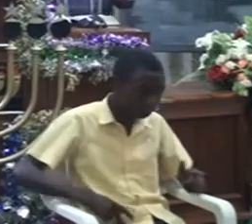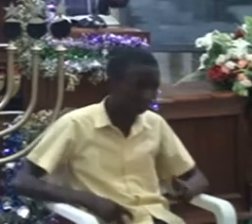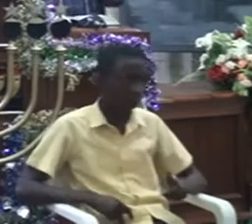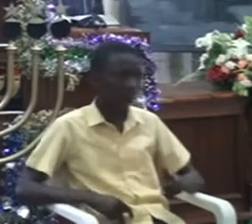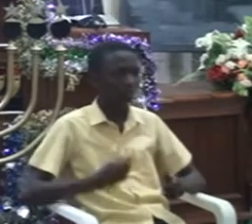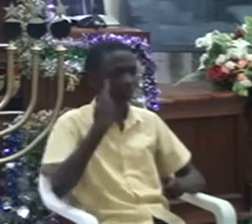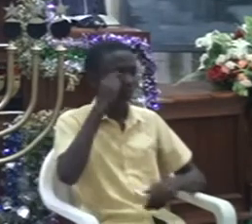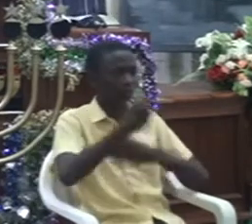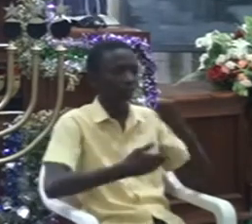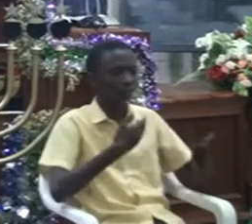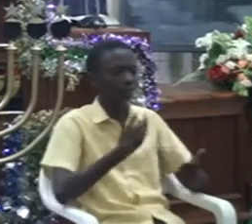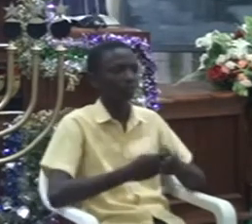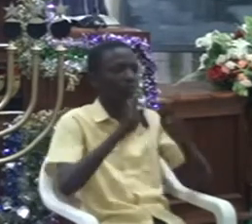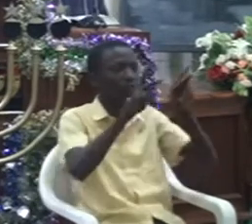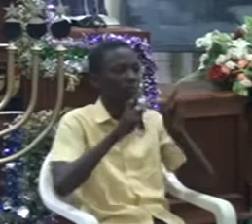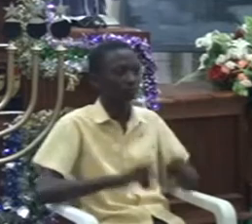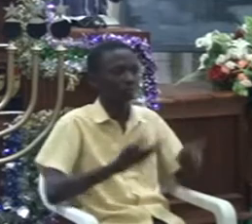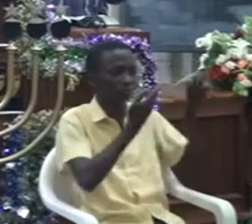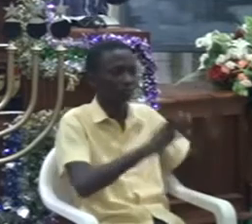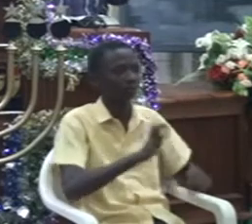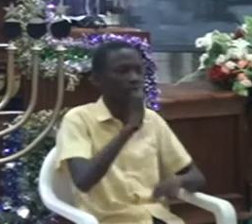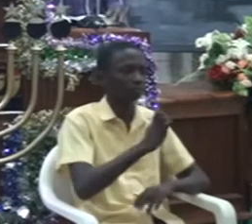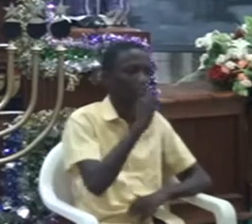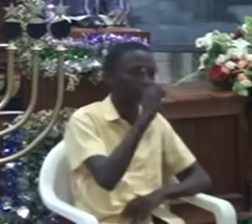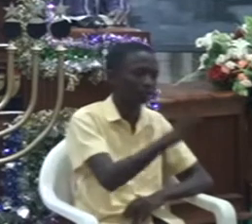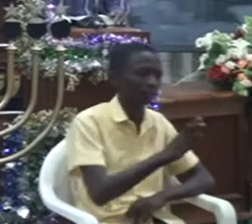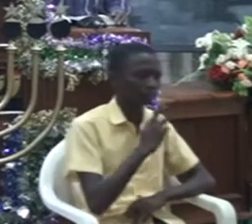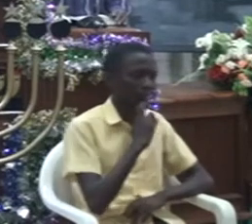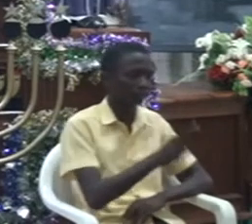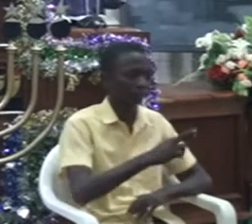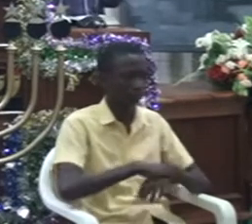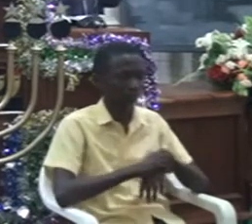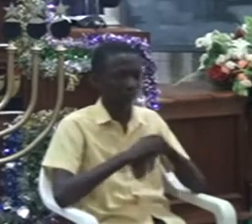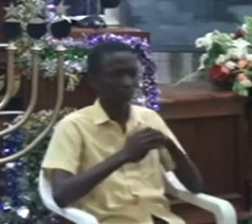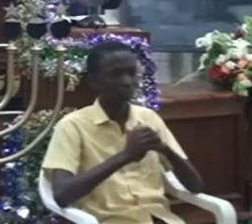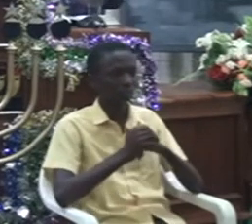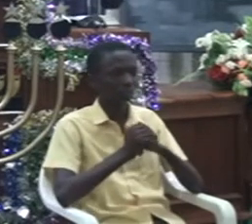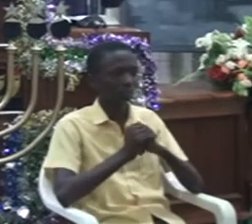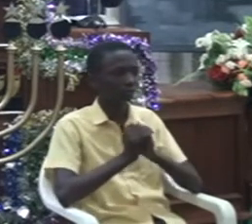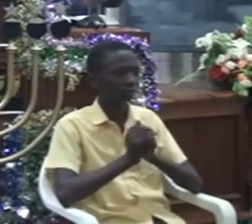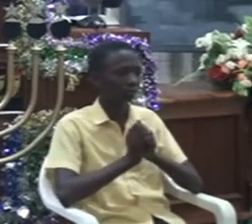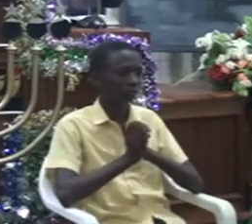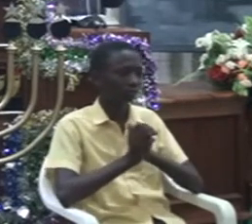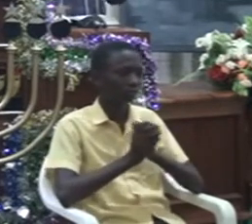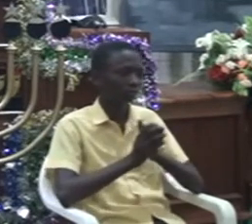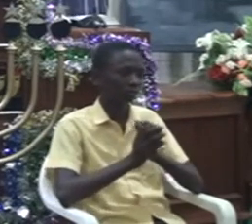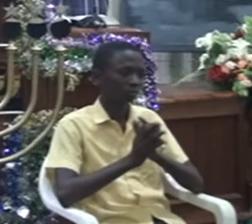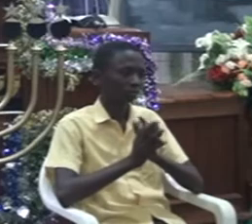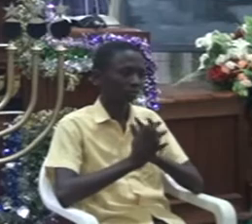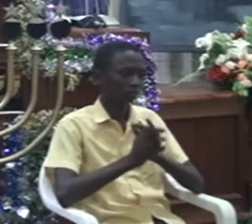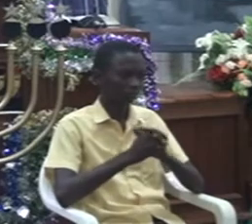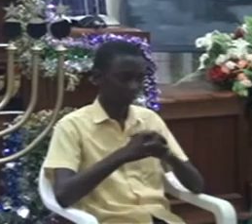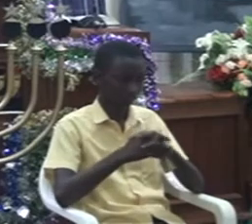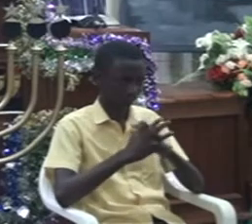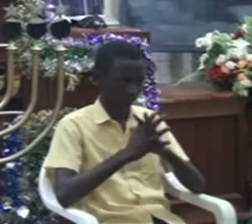est une réalité pour tous. Kuhusu kabisa ile jambo akukwake ubishi Ukoko tajiri masikini ukue